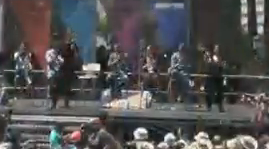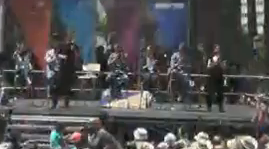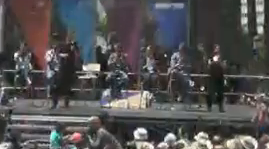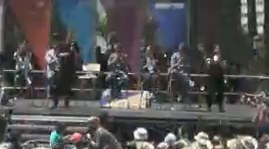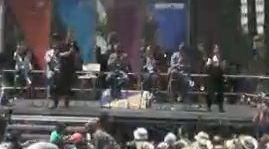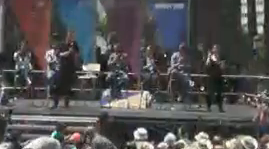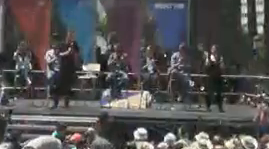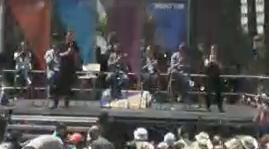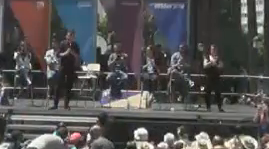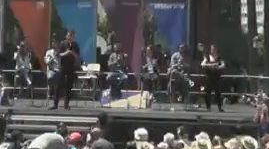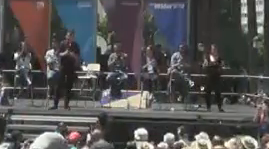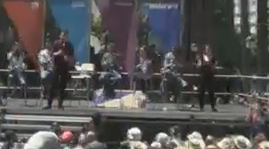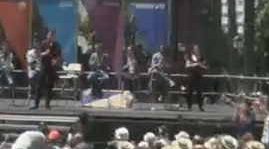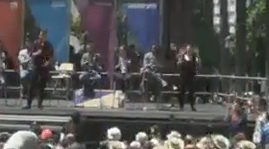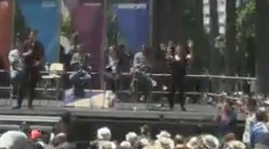oposición.